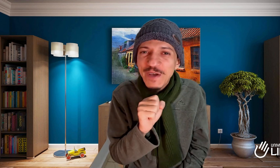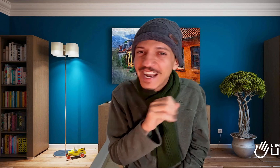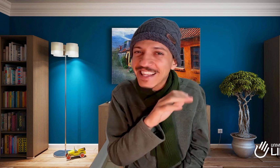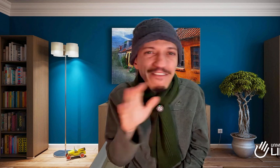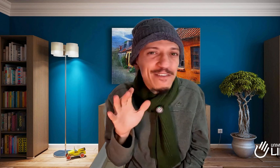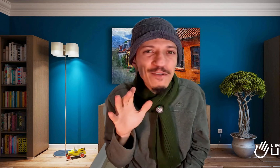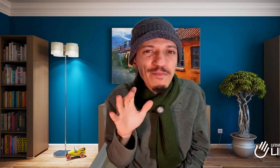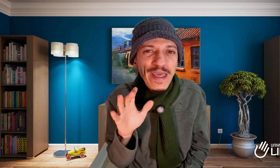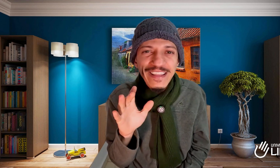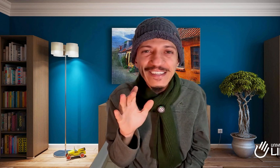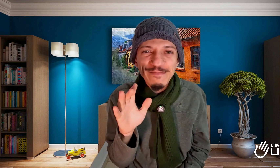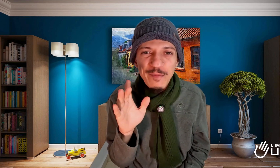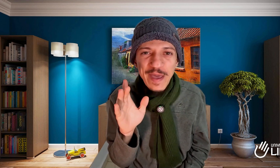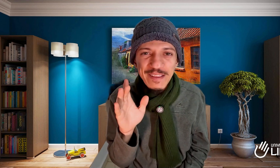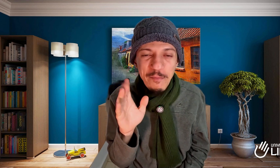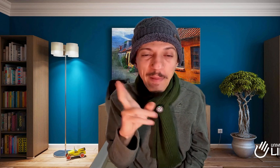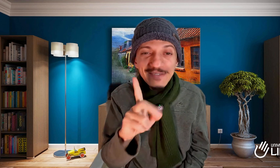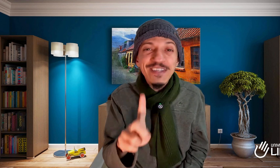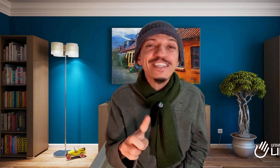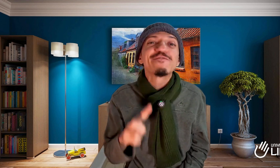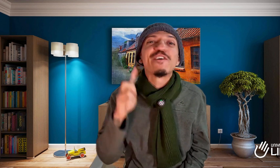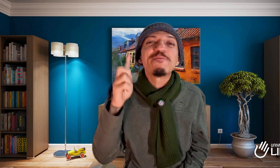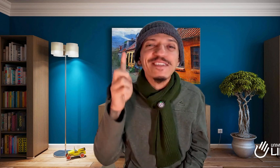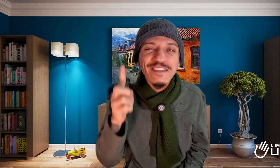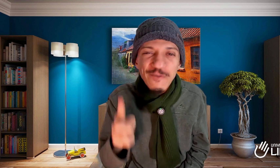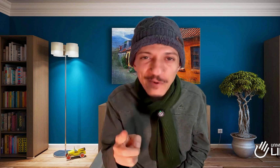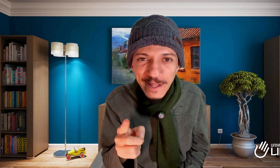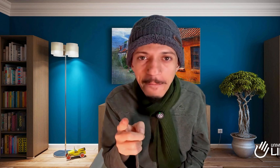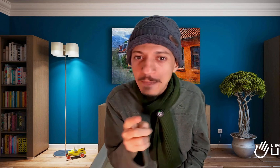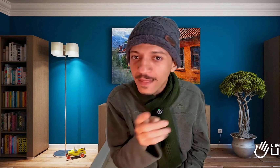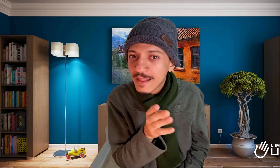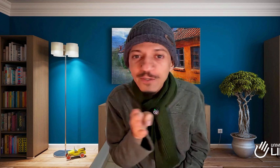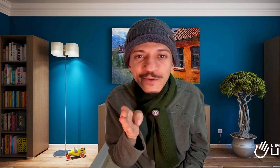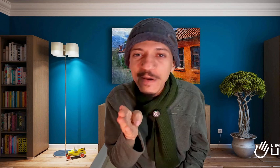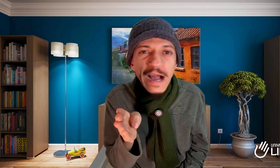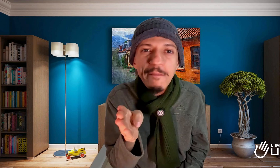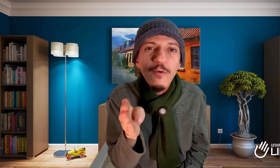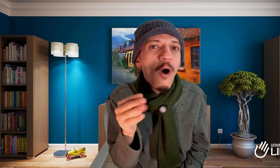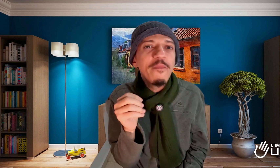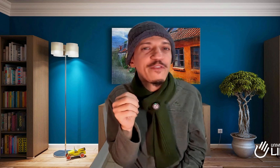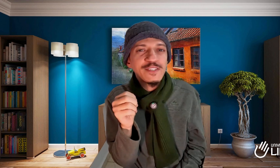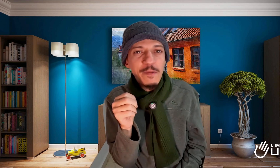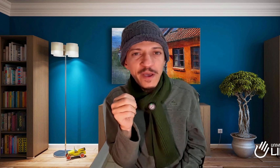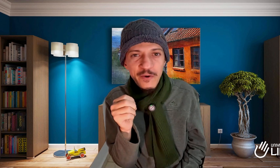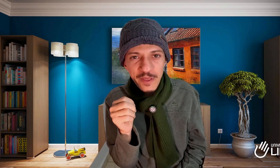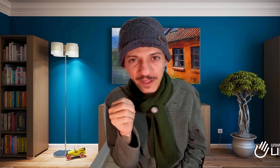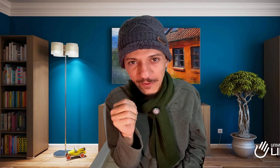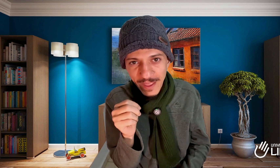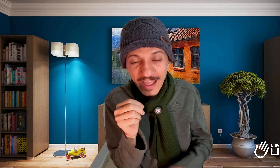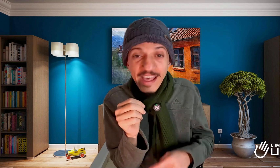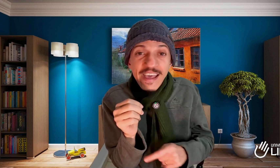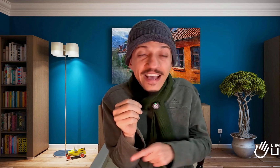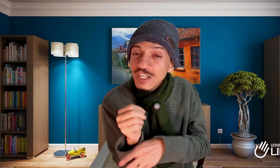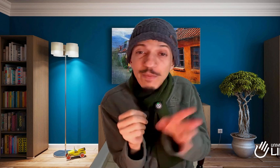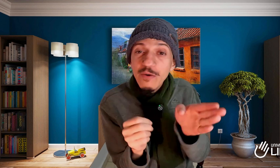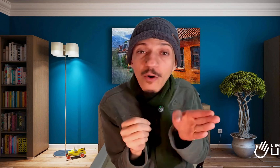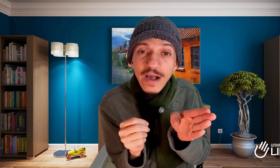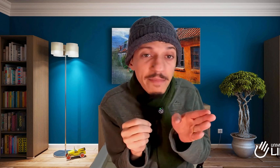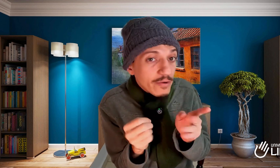estava tudo bem até esse momento, mas quando a gente foi para a segunda, não tinha um caminho óbvio a ser percorrido. E a gente pegou o caminho que a gente